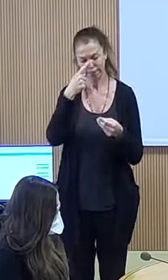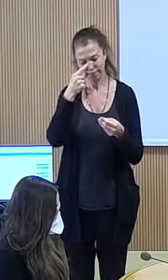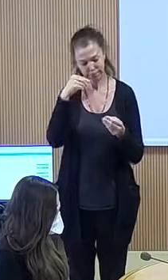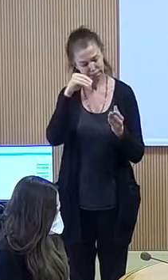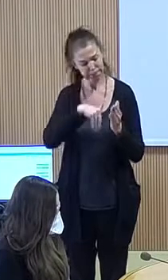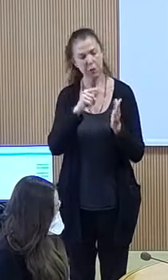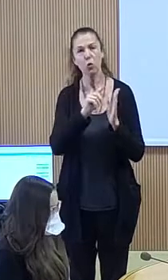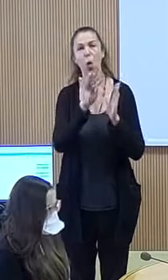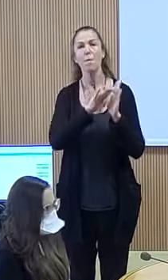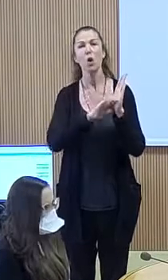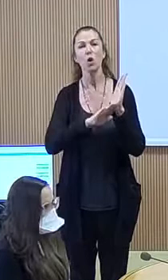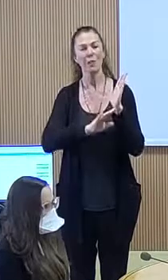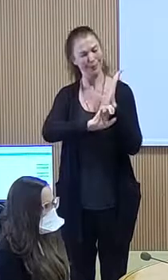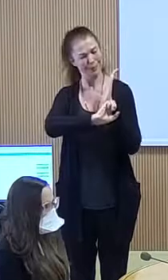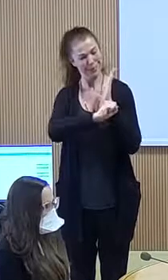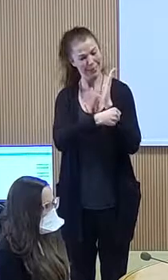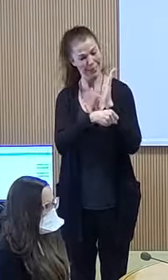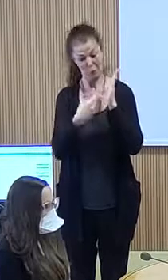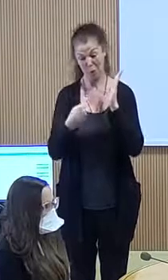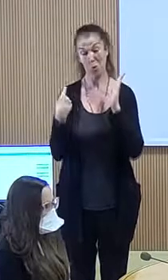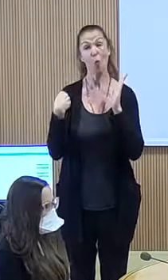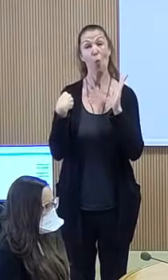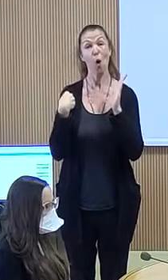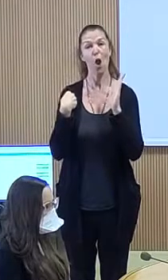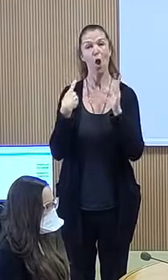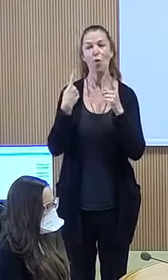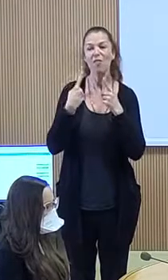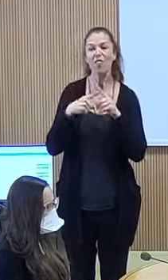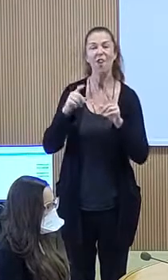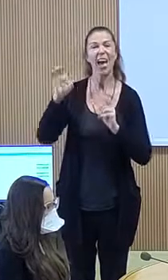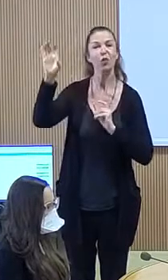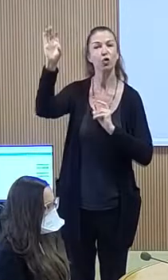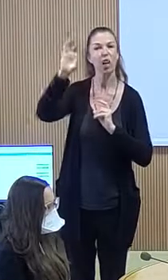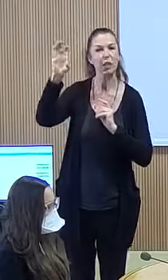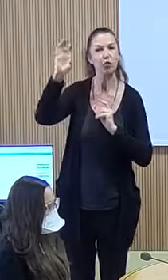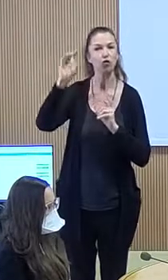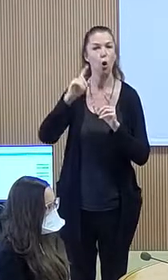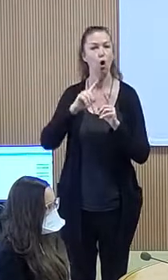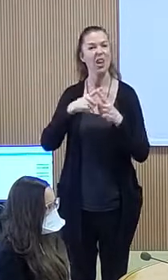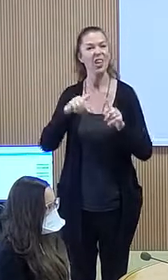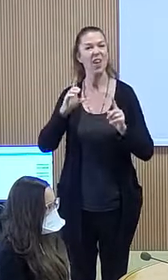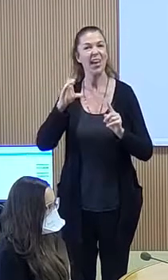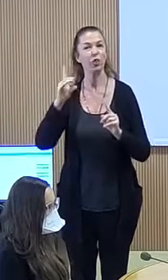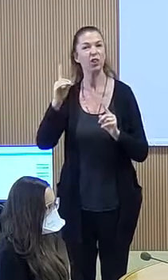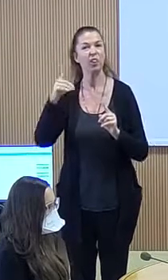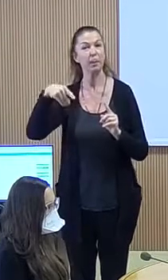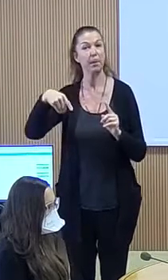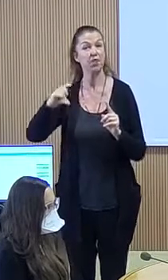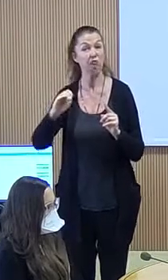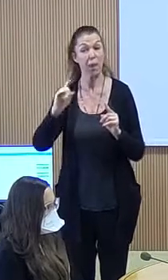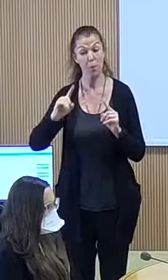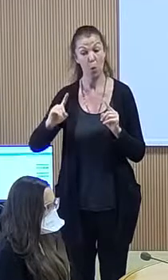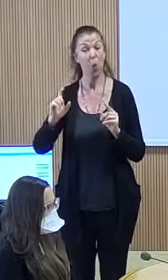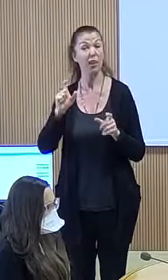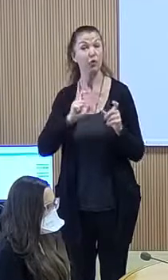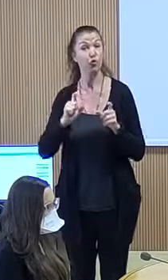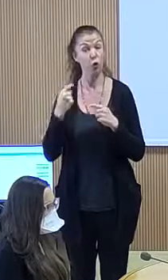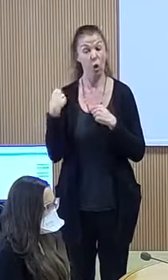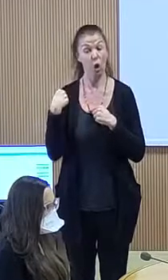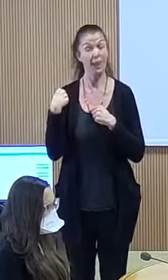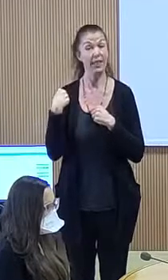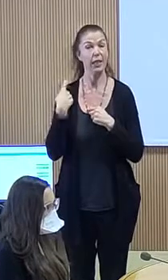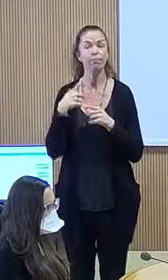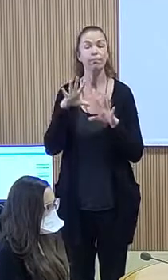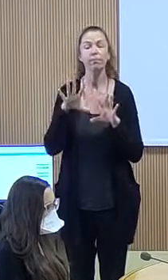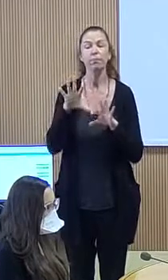anche rispetto a quelli della regione ea quelli dei dpcm in quei in quei giorni la scelta che ho fatto in